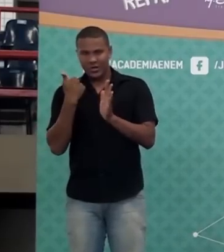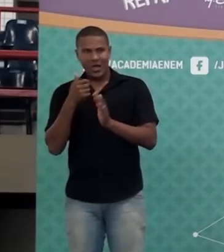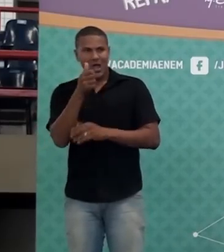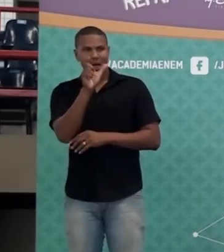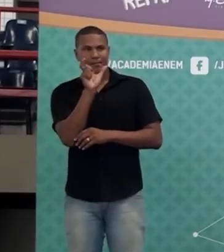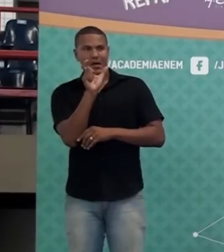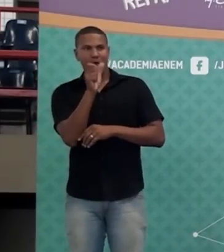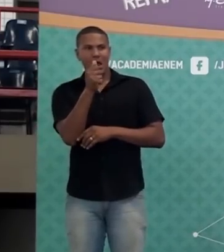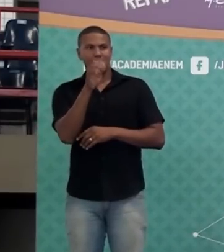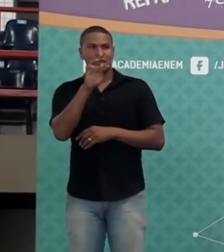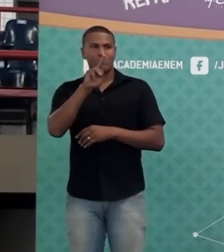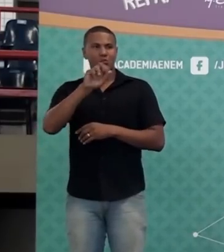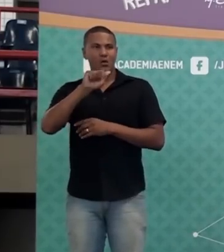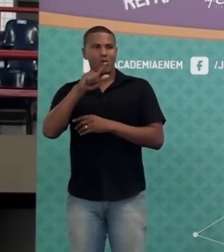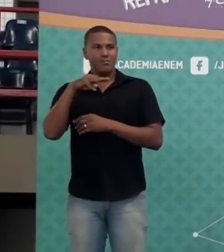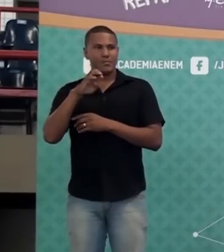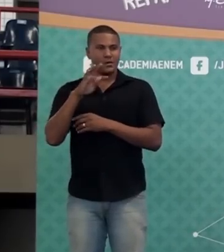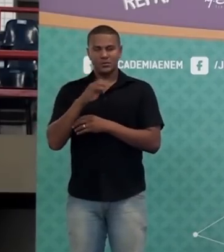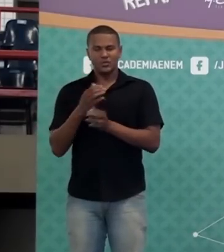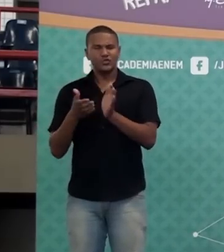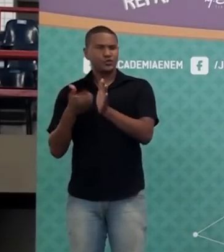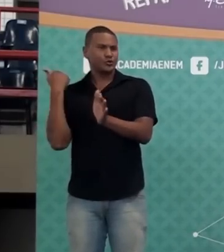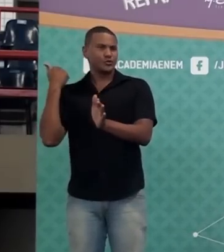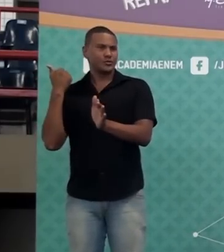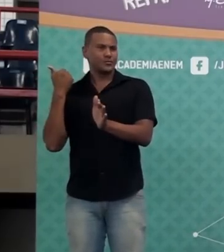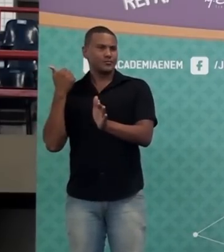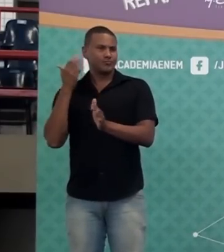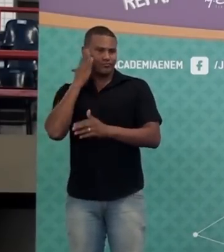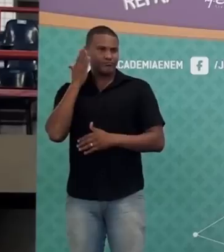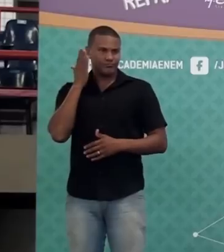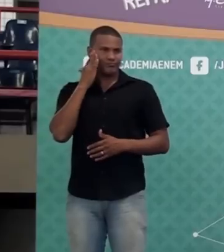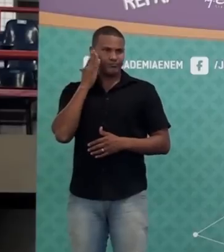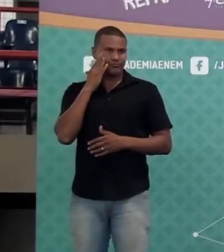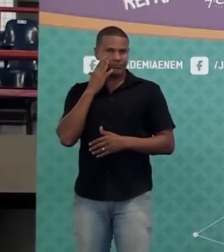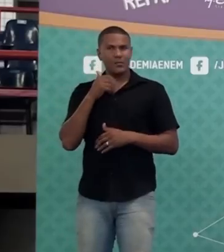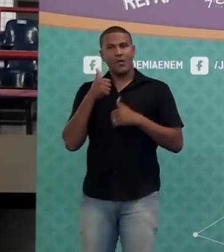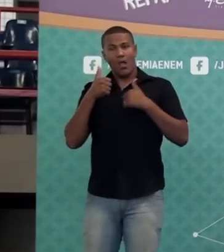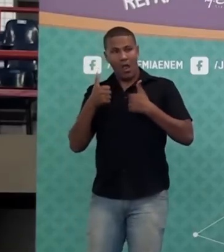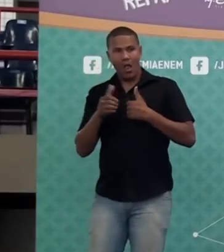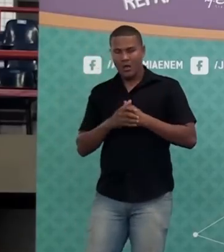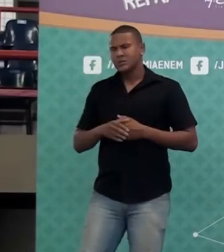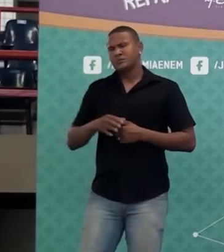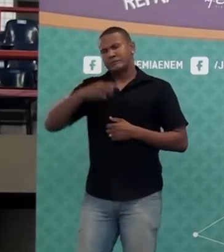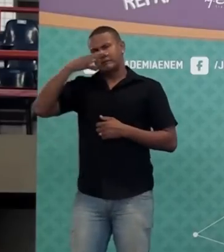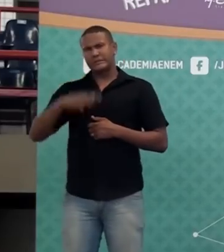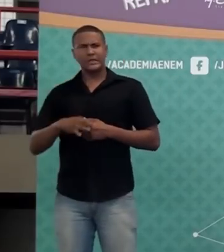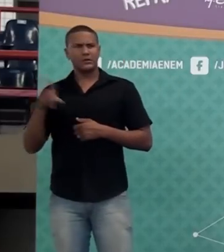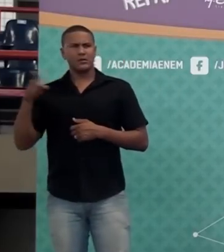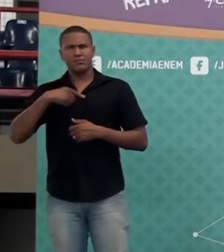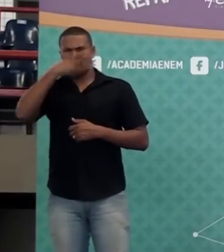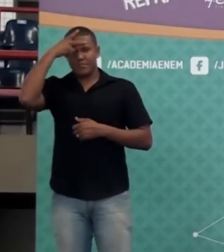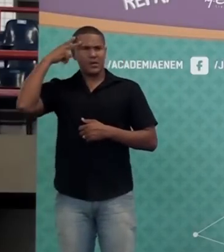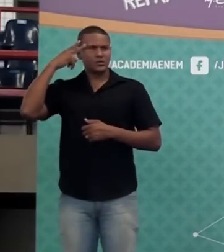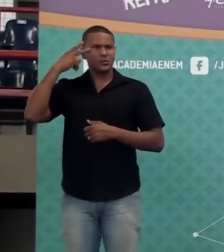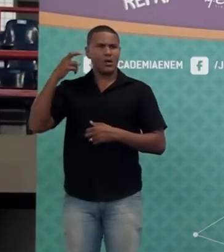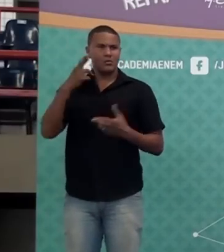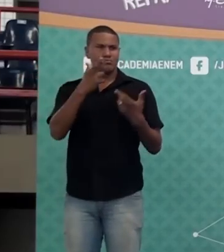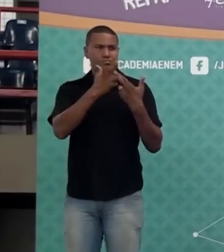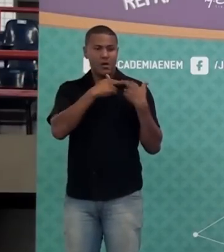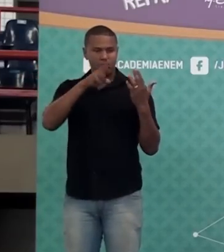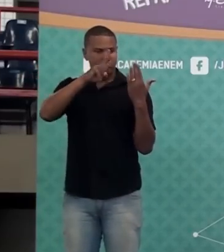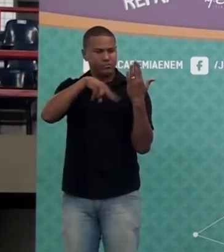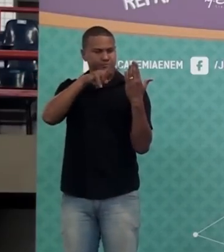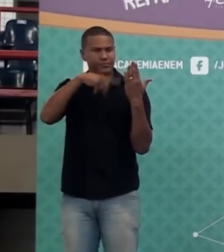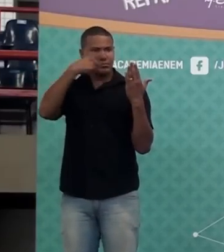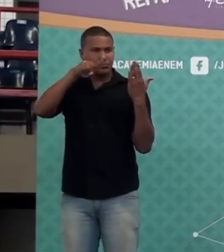diversos desafios. Com certeza o leitor entenderá que esse apresenta é atualmente. E o quarto